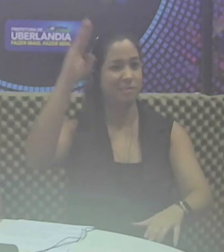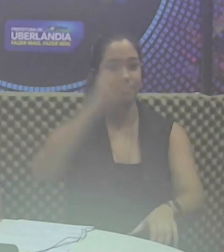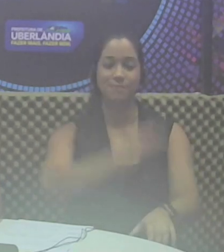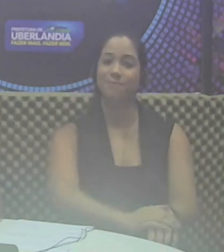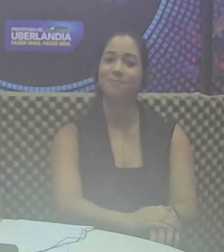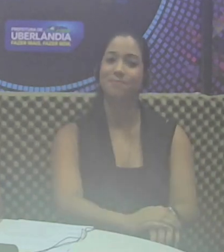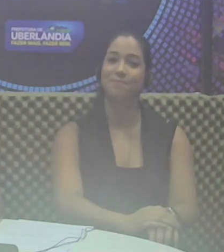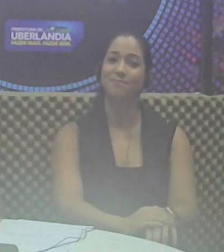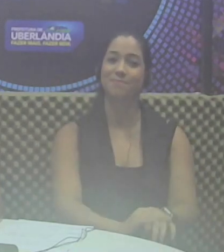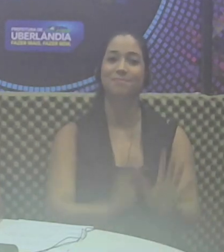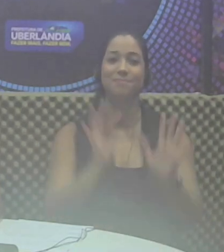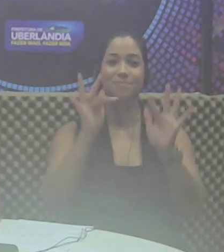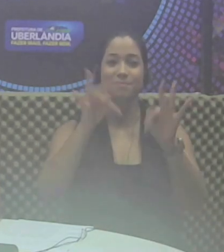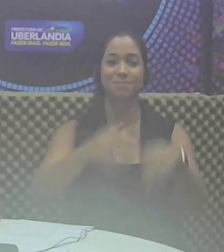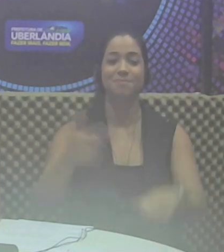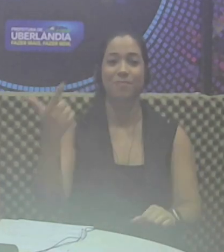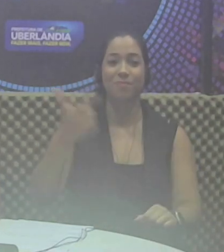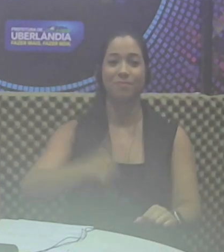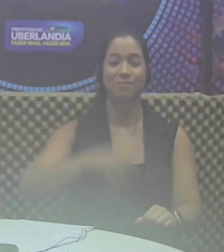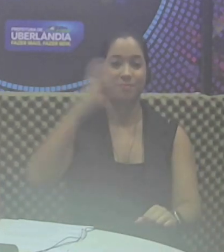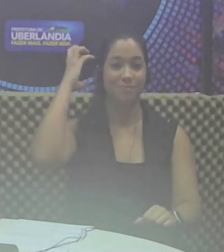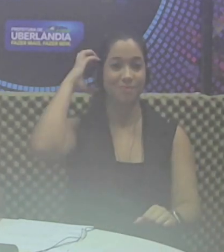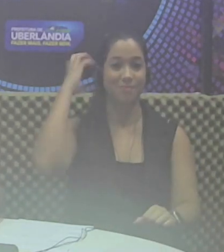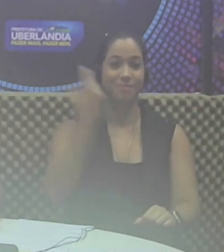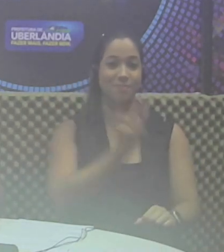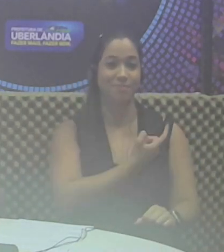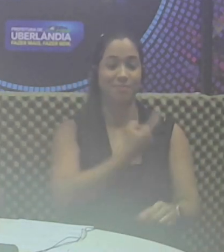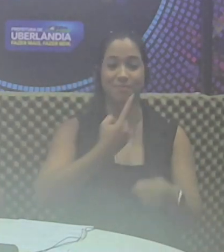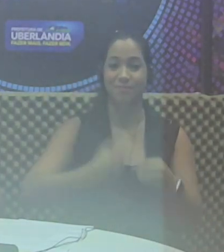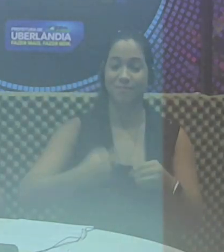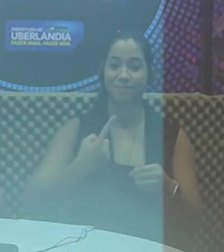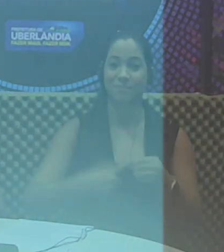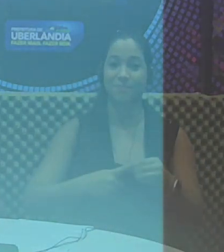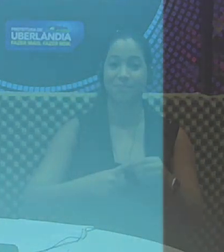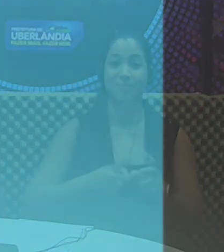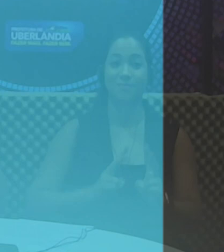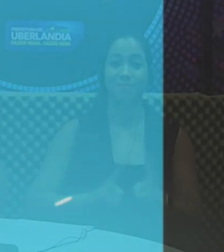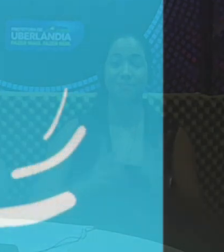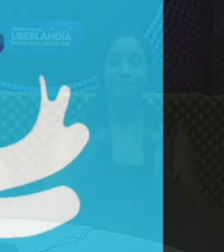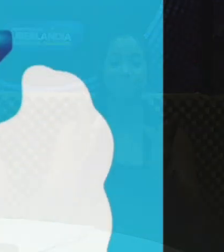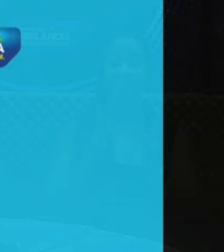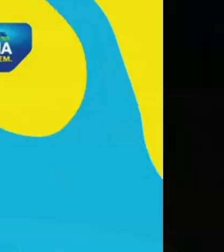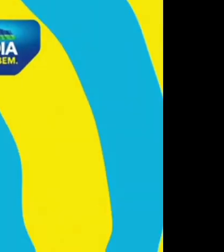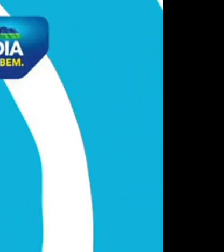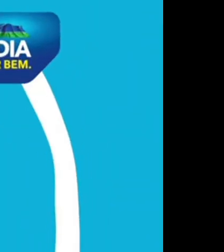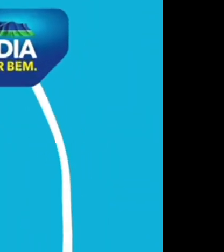próxima. Fica por aqui mais uma edição do programa da Rádio Nossa Cidade.